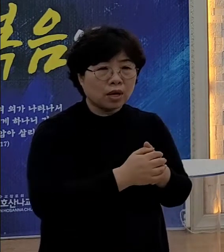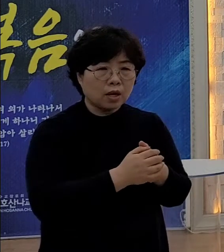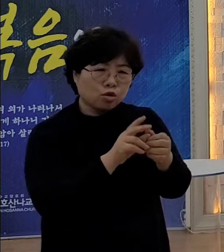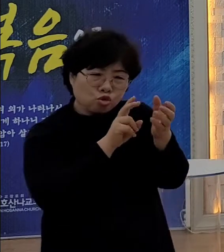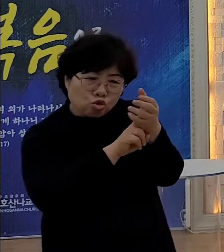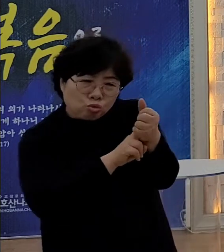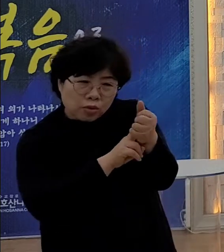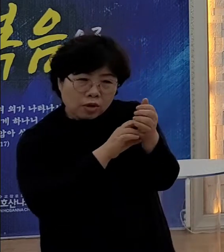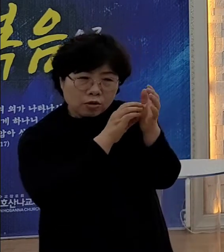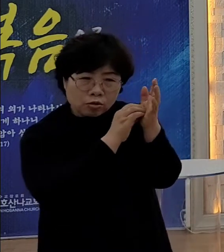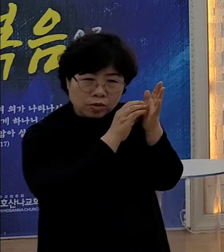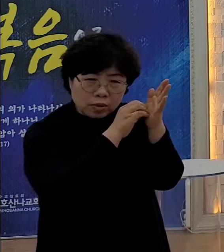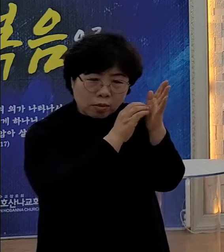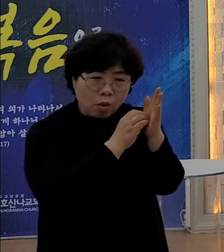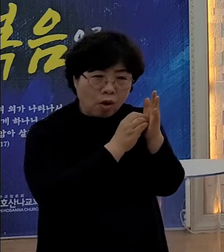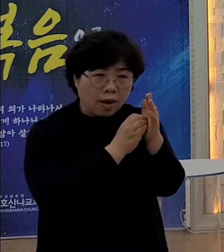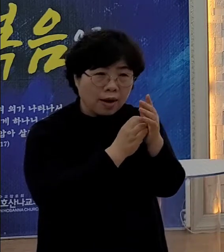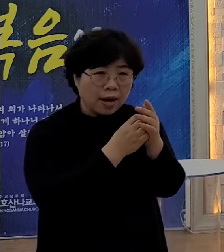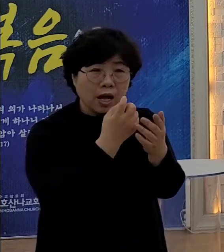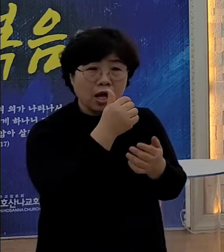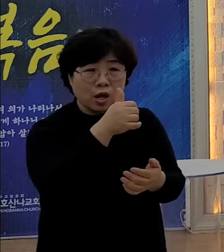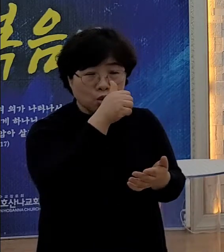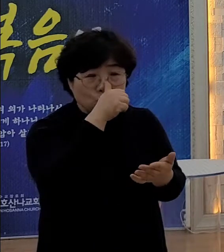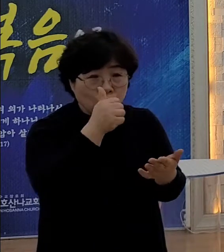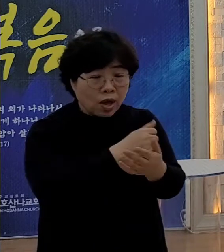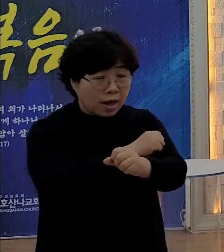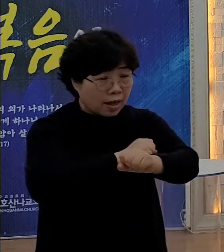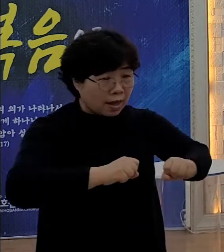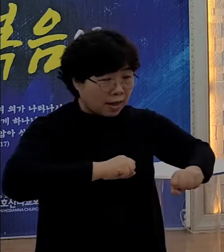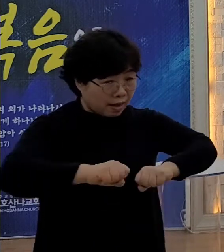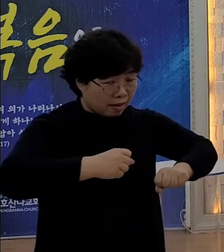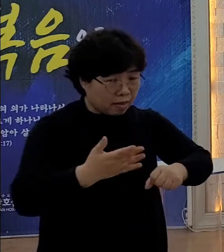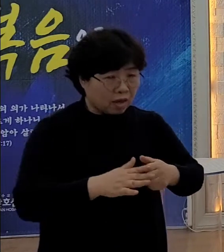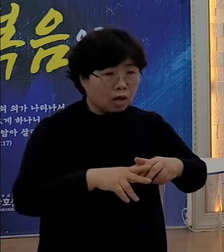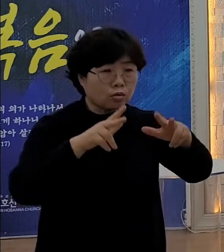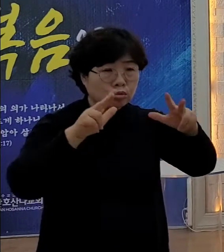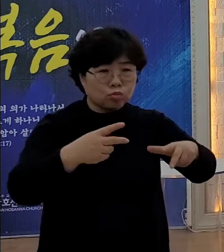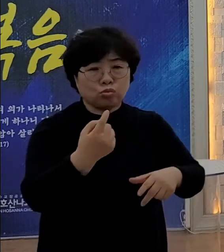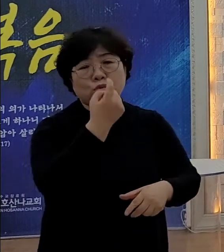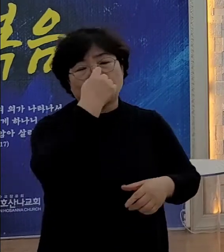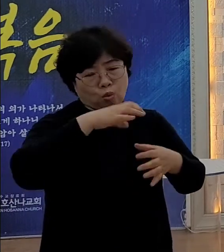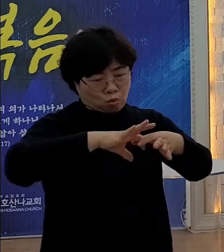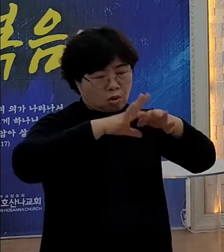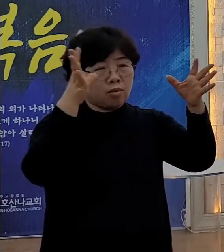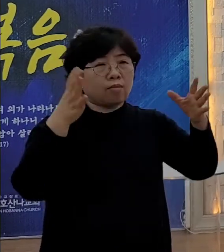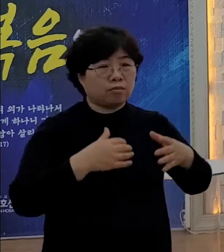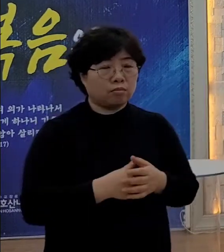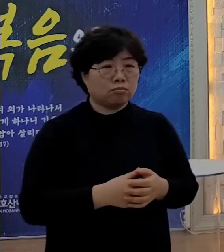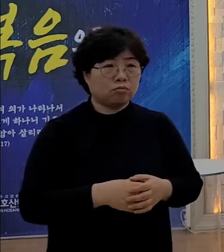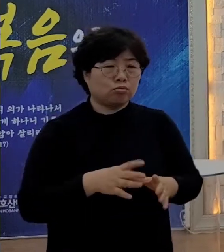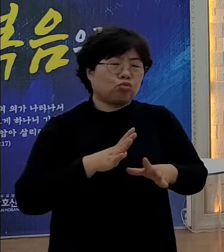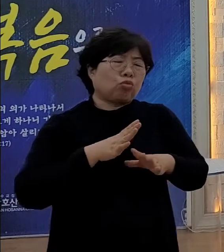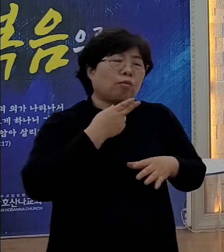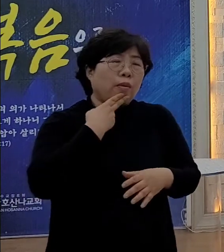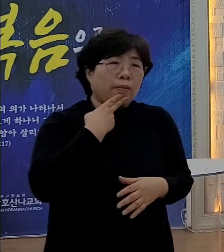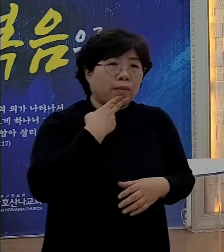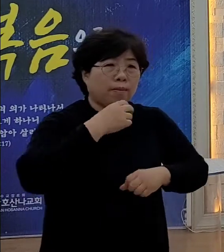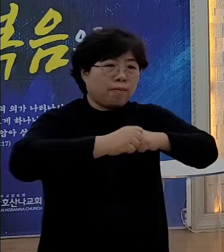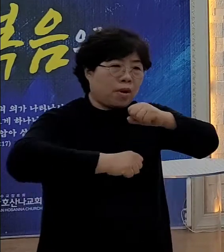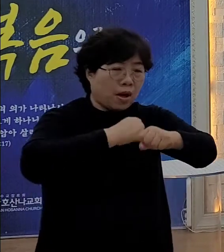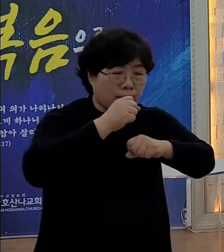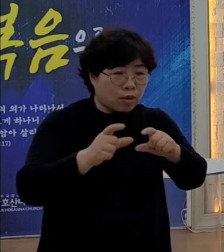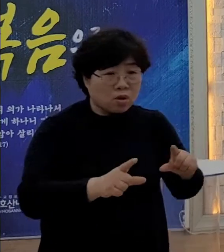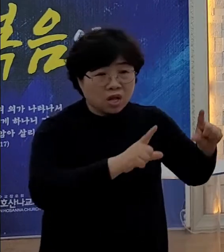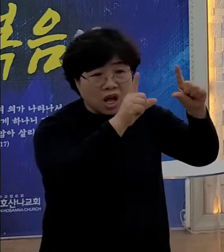죄를 짓는 사회가 되고 말았습니다. 안 들키면 되는 거예요. 이런 사회로 들켜도 법조항이 없습니다. 이런